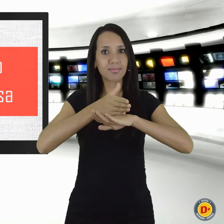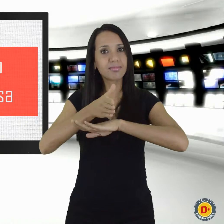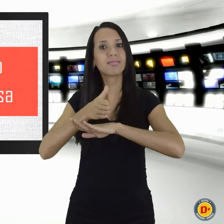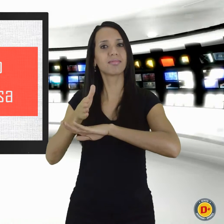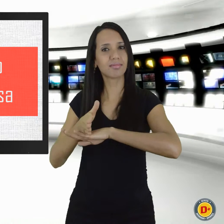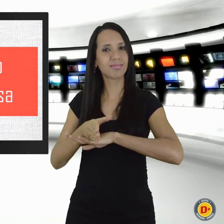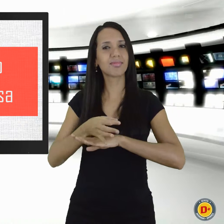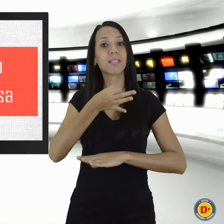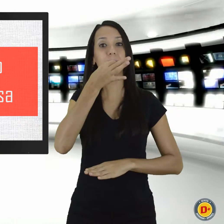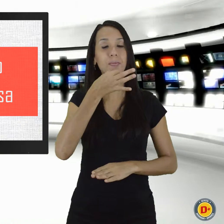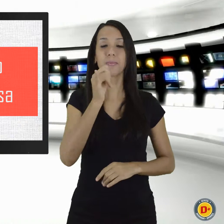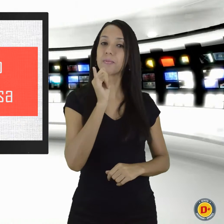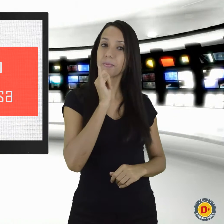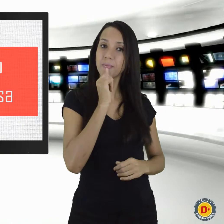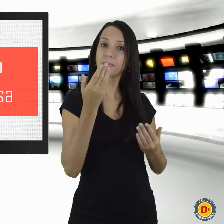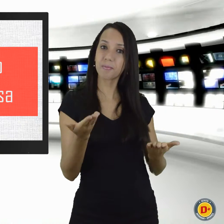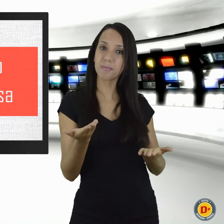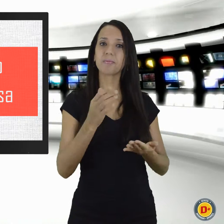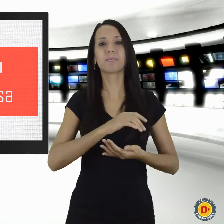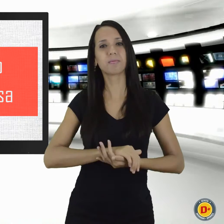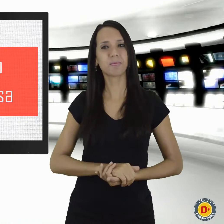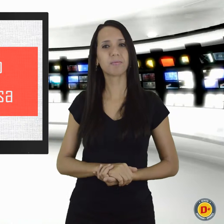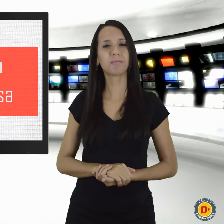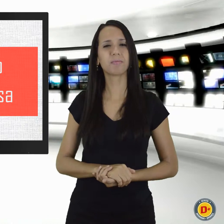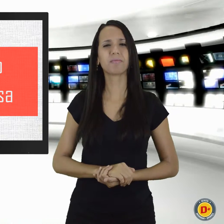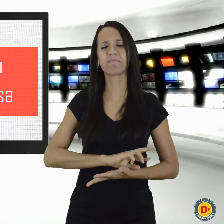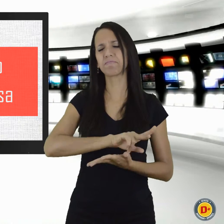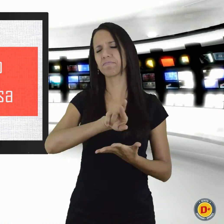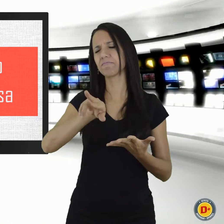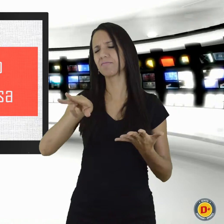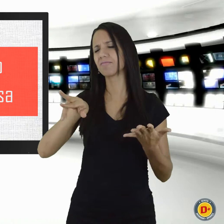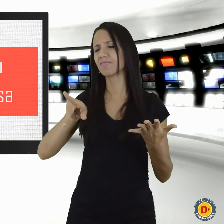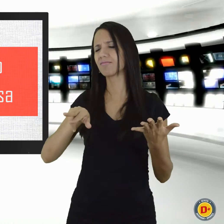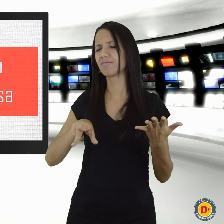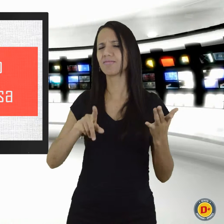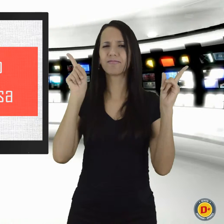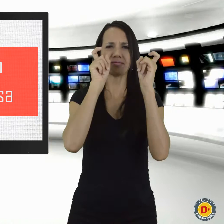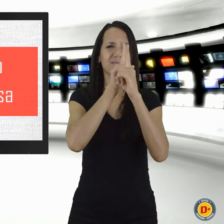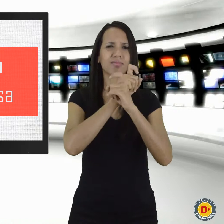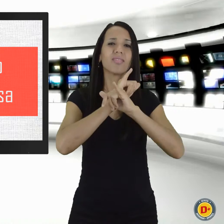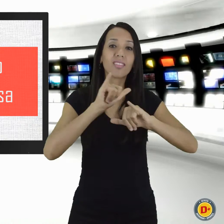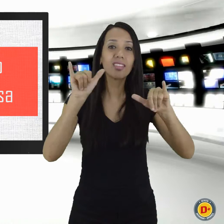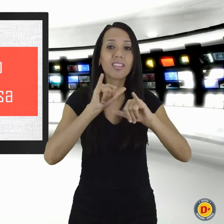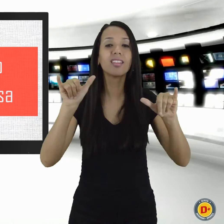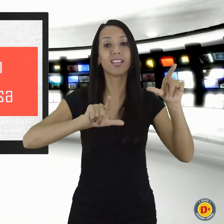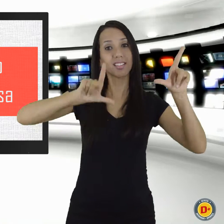exemplo. Encontro uma série de dificuldades para divulgar meu trabalho na mídia, na TV aberta. Sempre que entro em